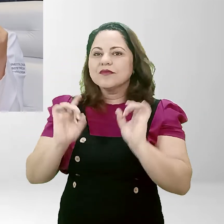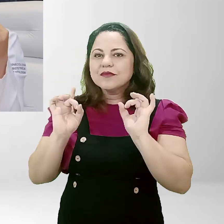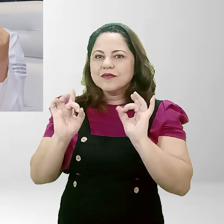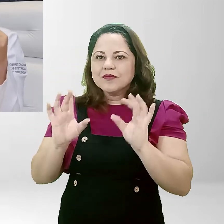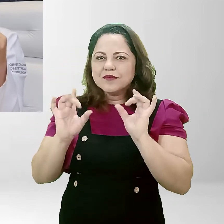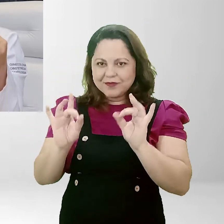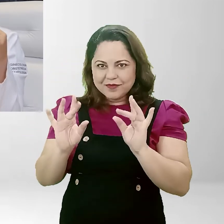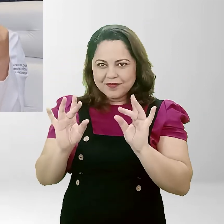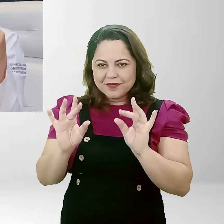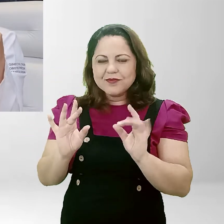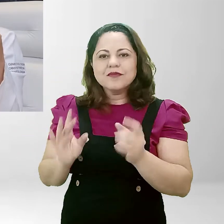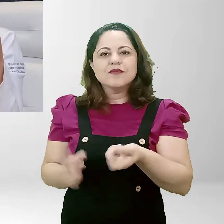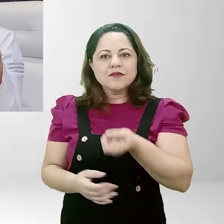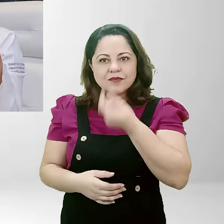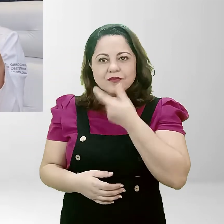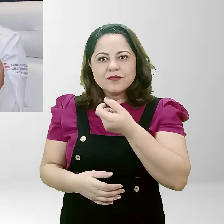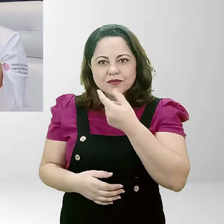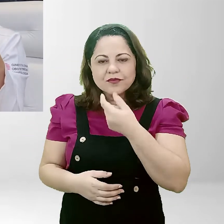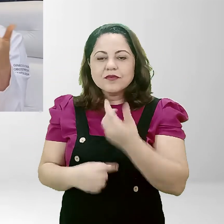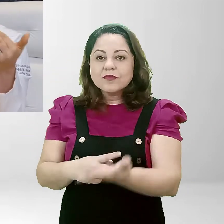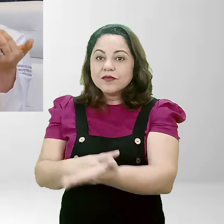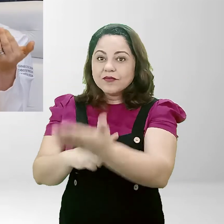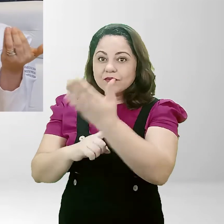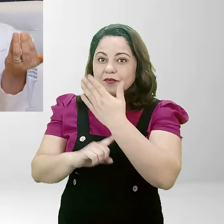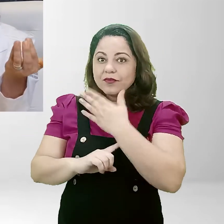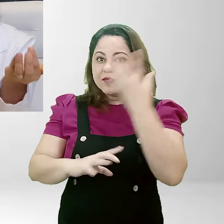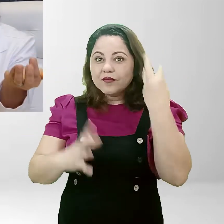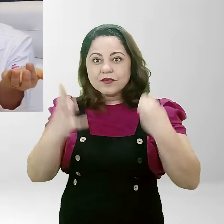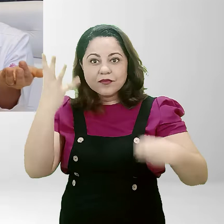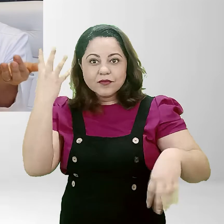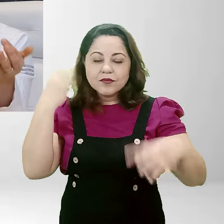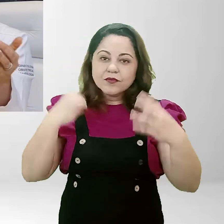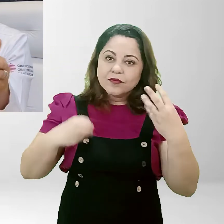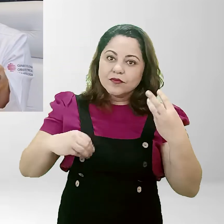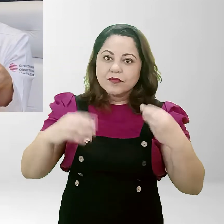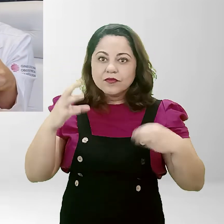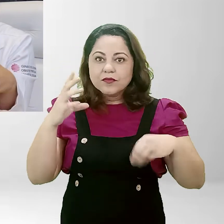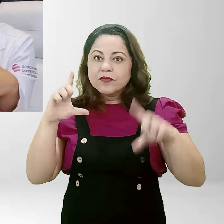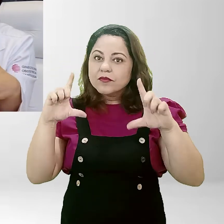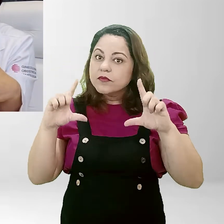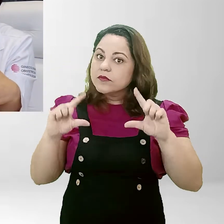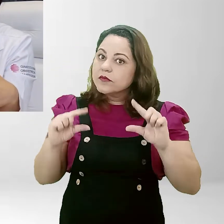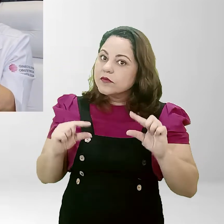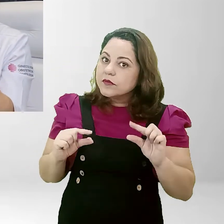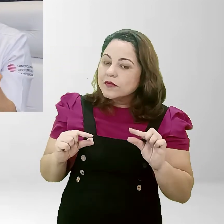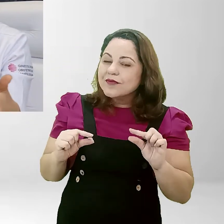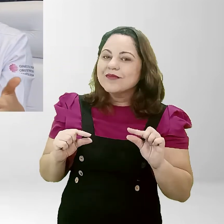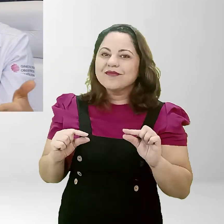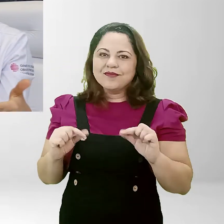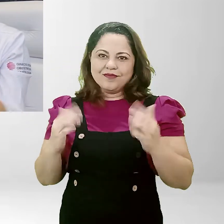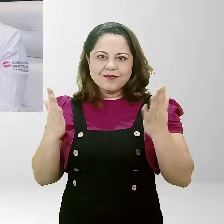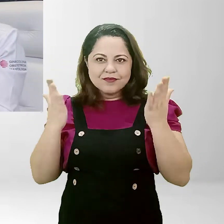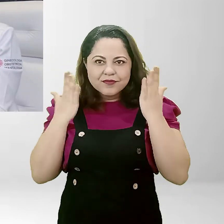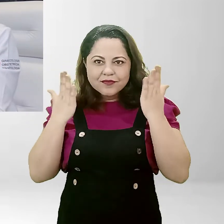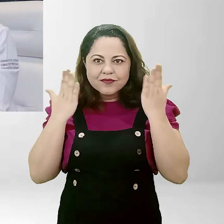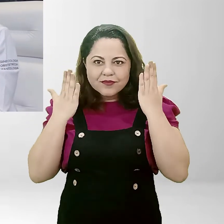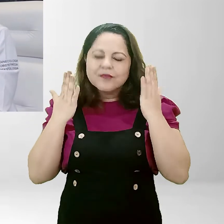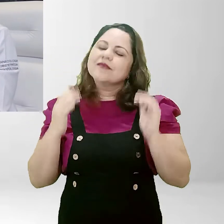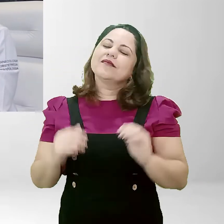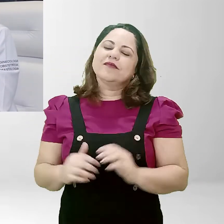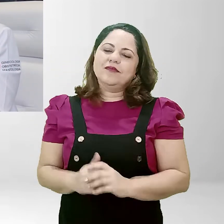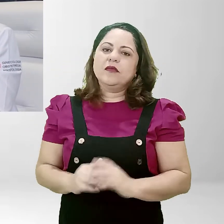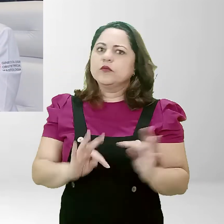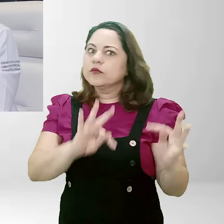o criotratamento do couro cabeludo para evitar a queda de cabelo, mas isso não tem como prometer para todas